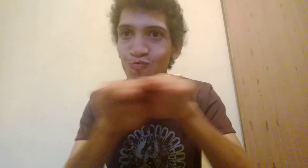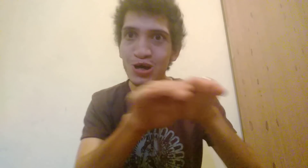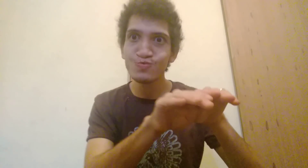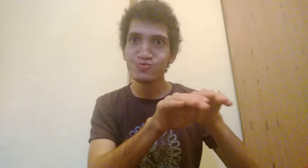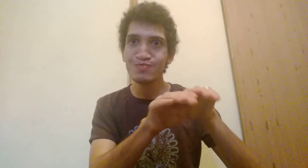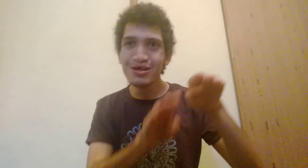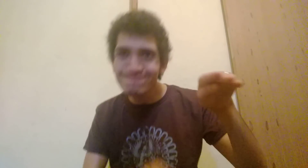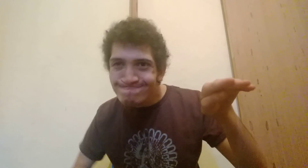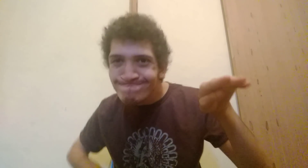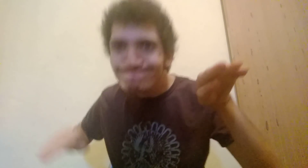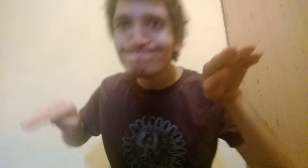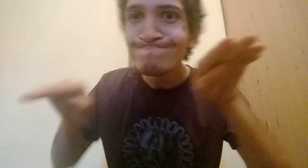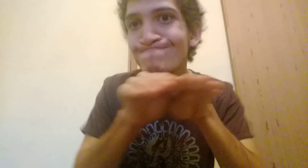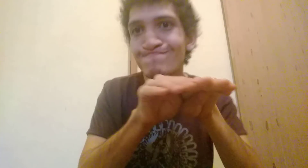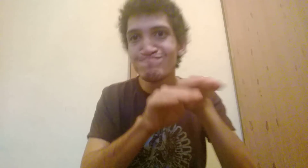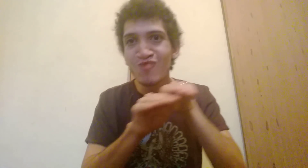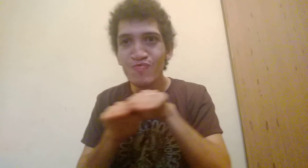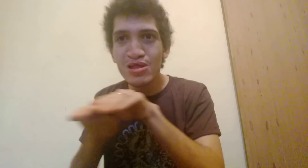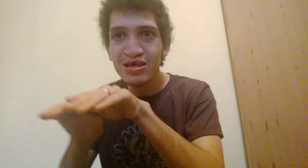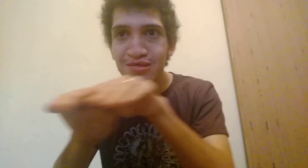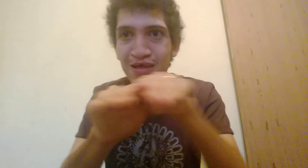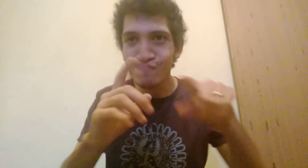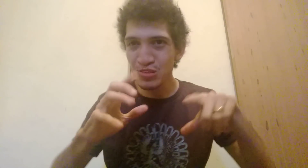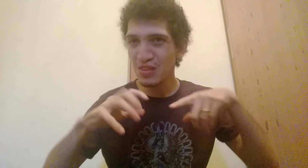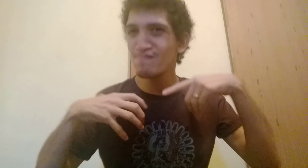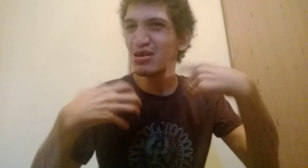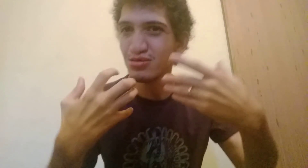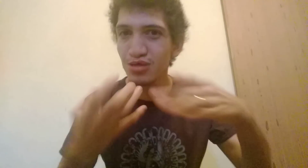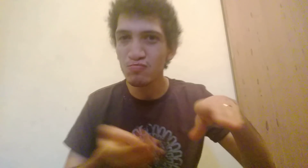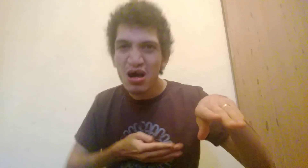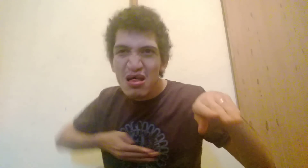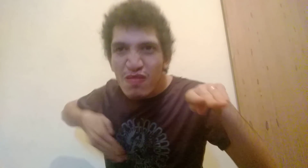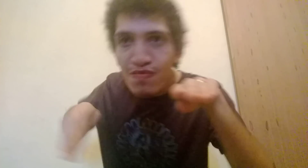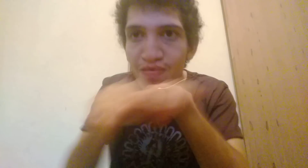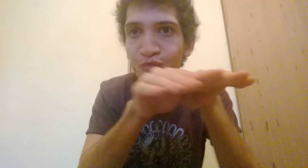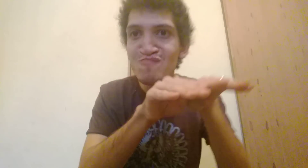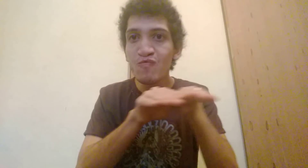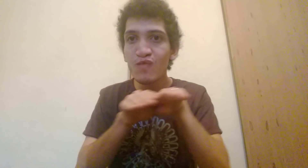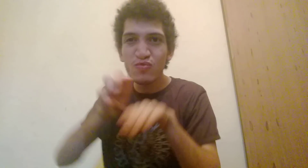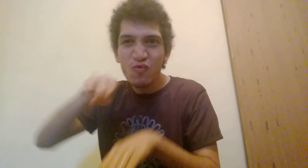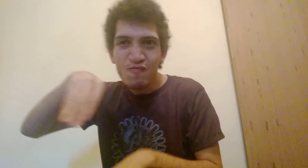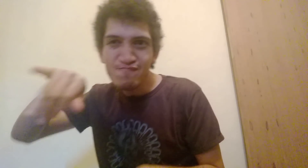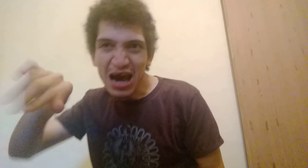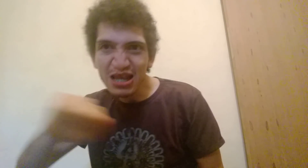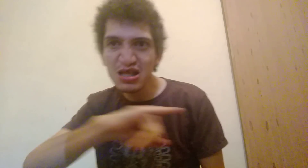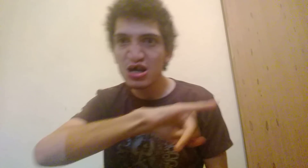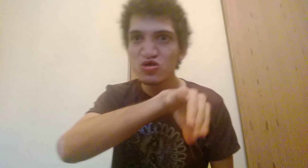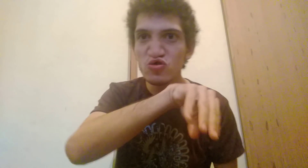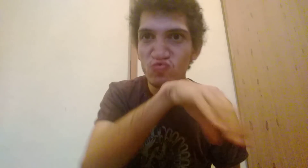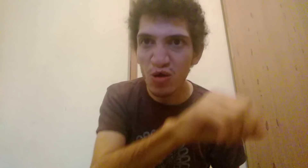vão quantos, né? Volto nesse negócio de expressão. Tão bom quanto Maria e João.